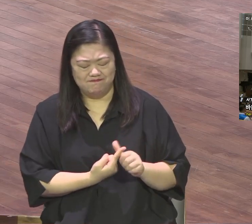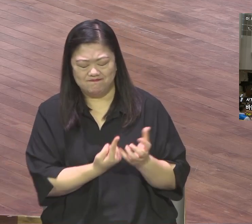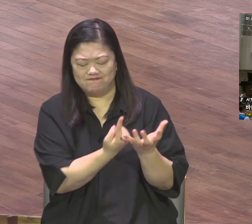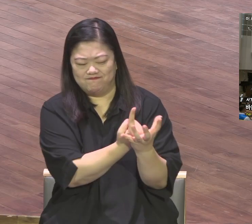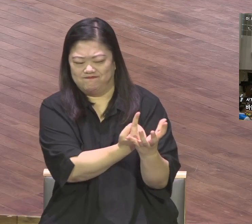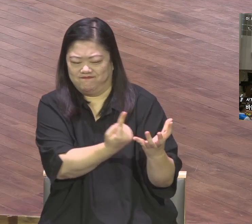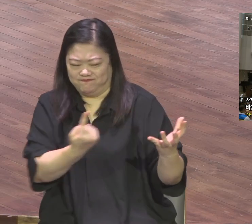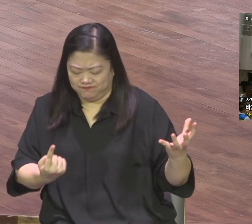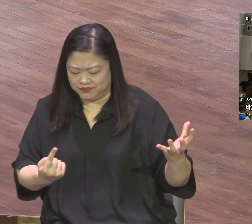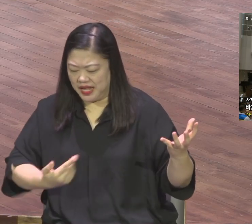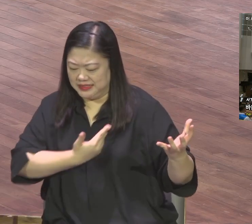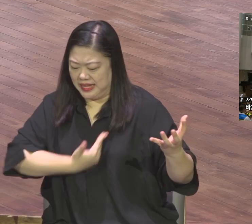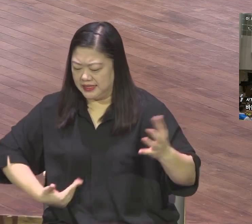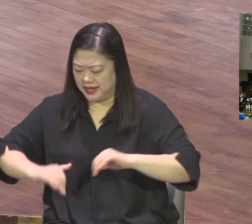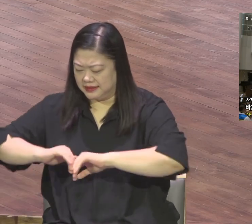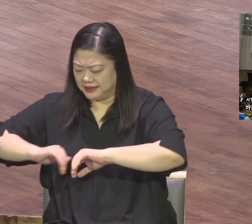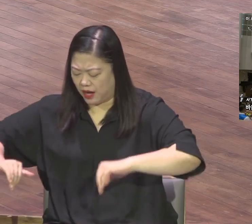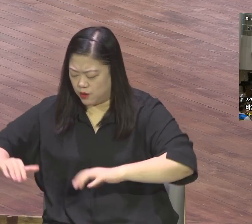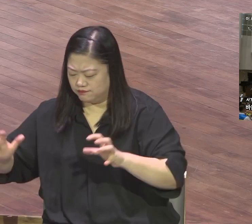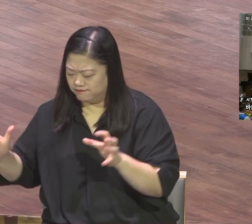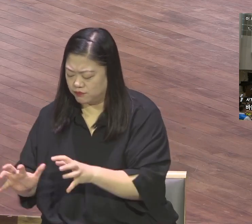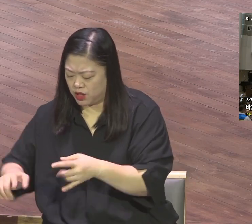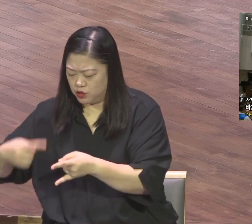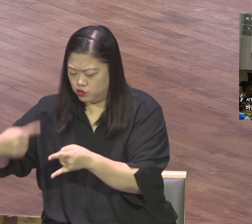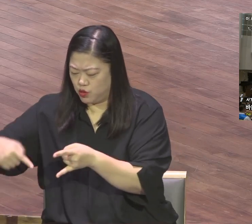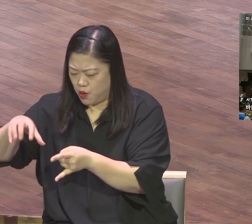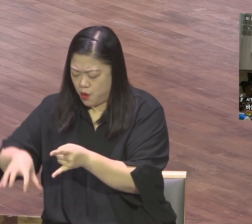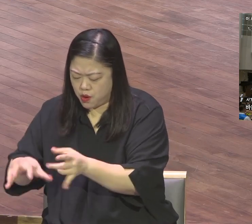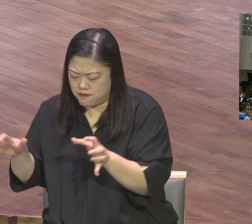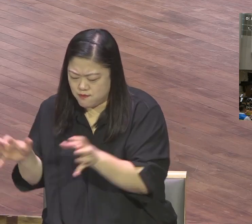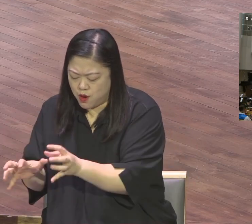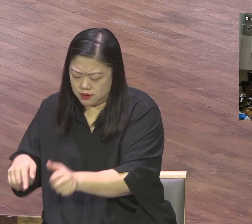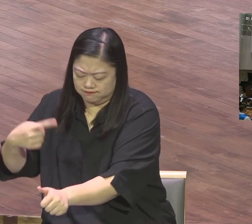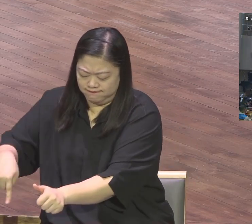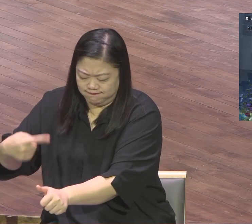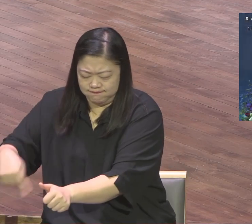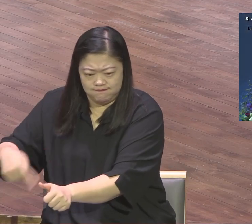세우고 두란노 서원에서 날마다 강론하니라.